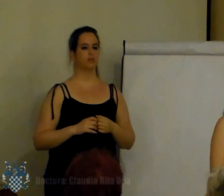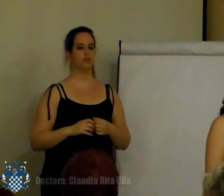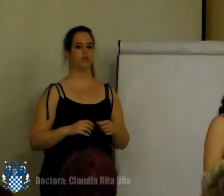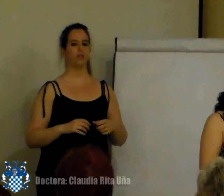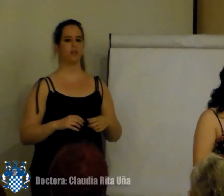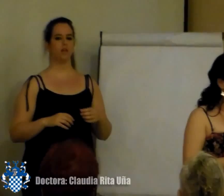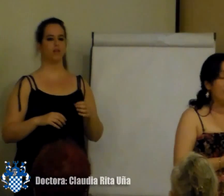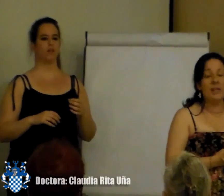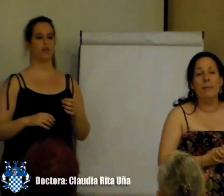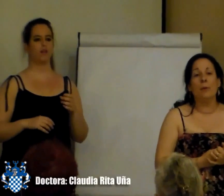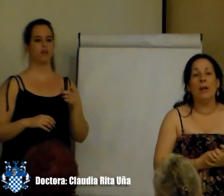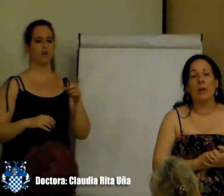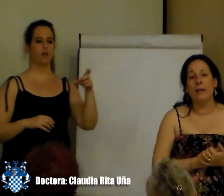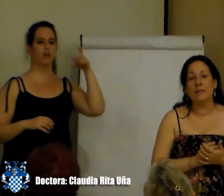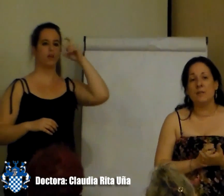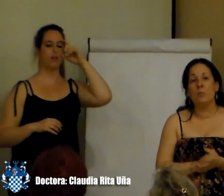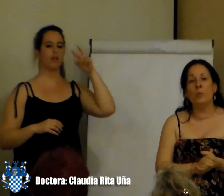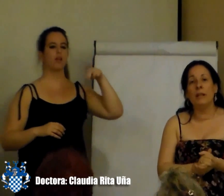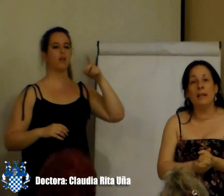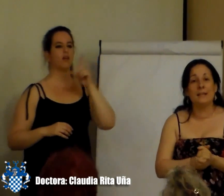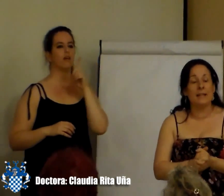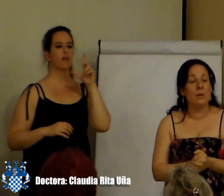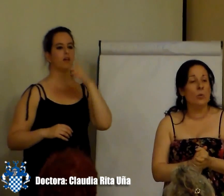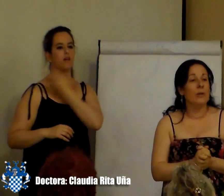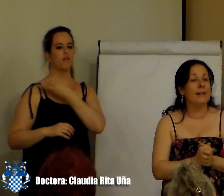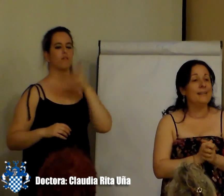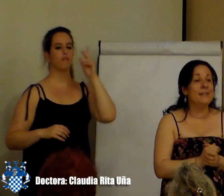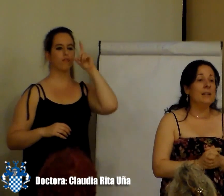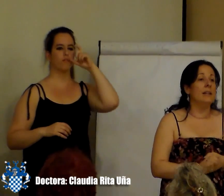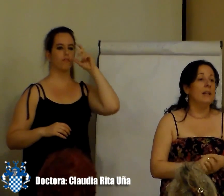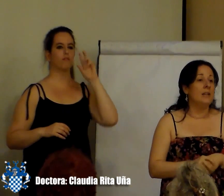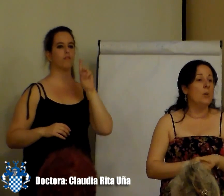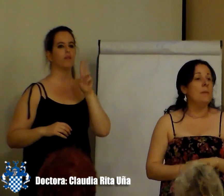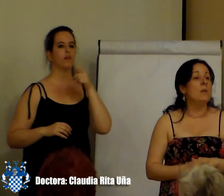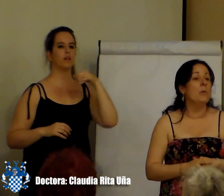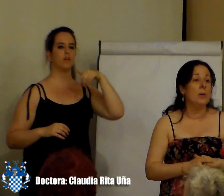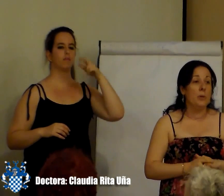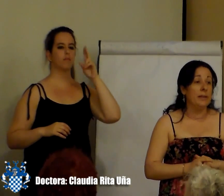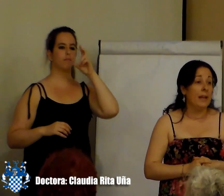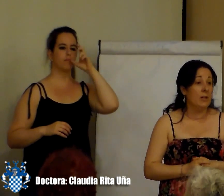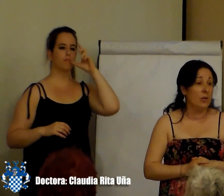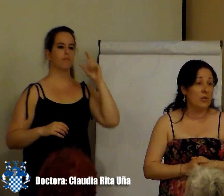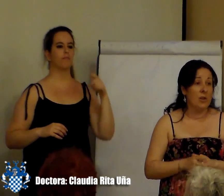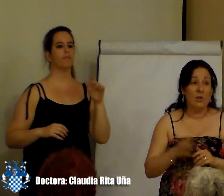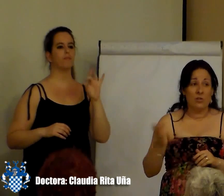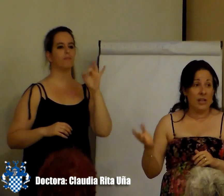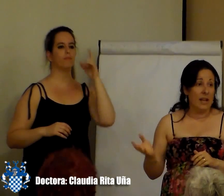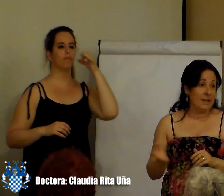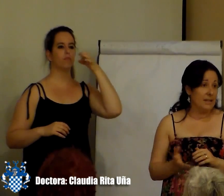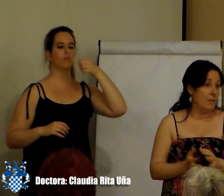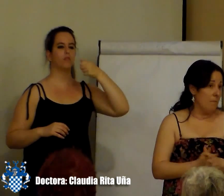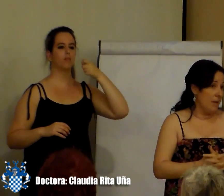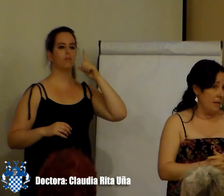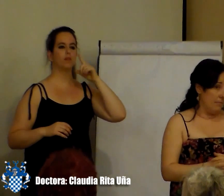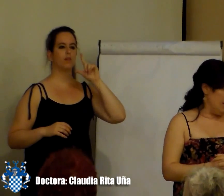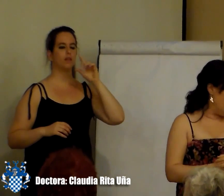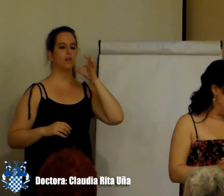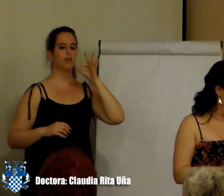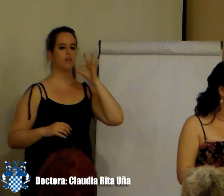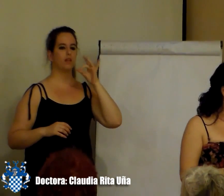enfermedad crónica reconocida por la Organización Mundial de la Salud recién en el año 1992, o sea,